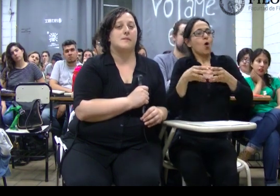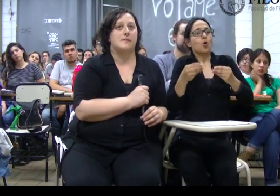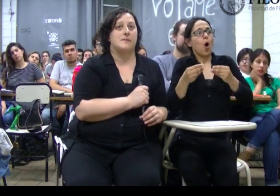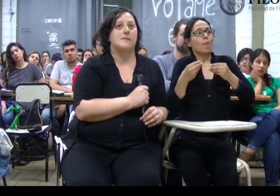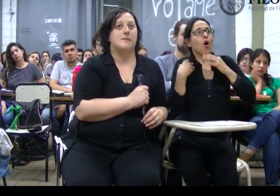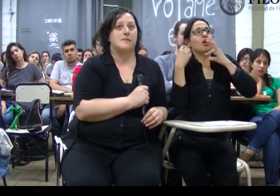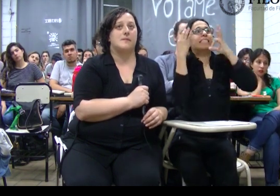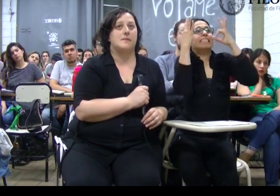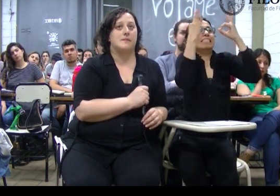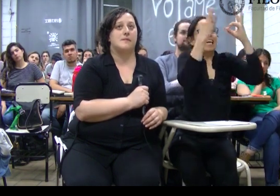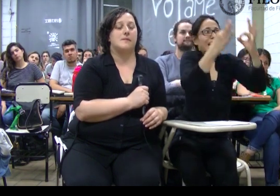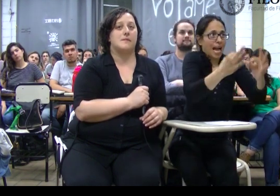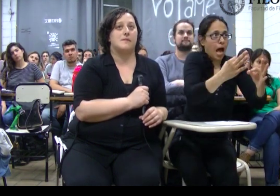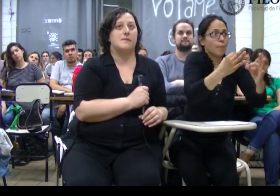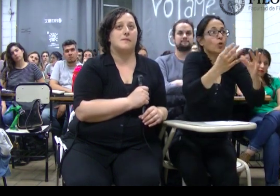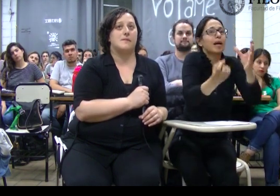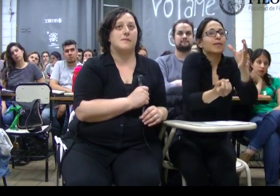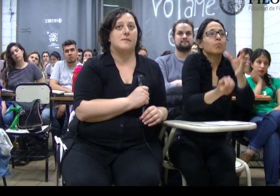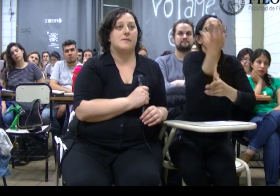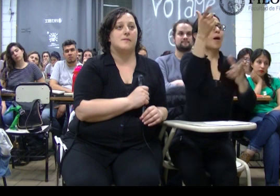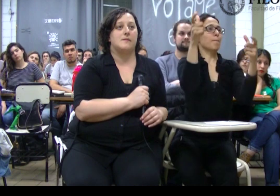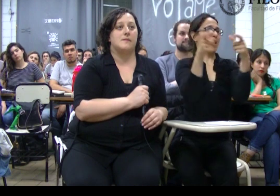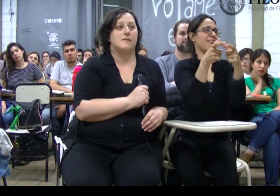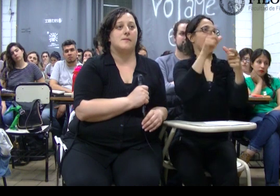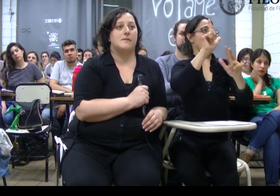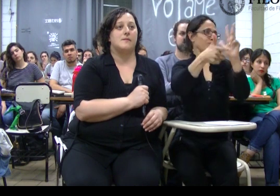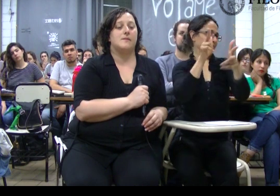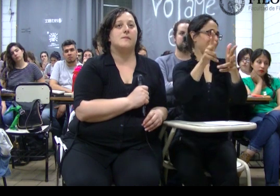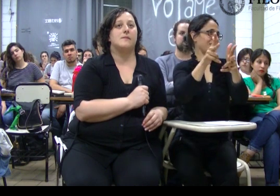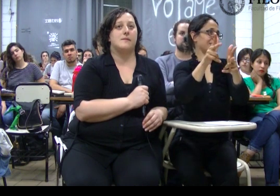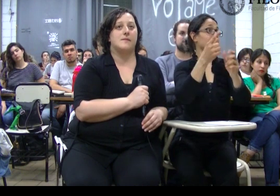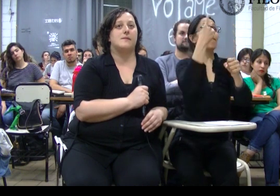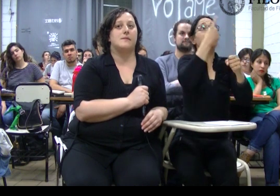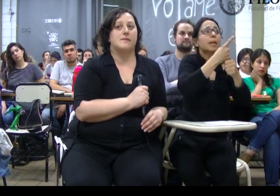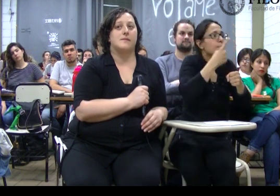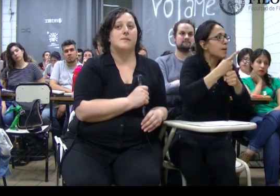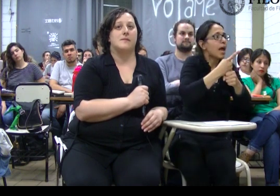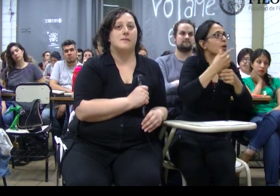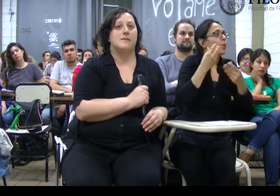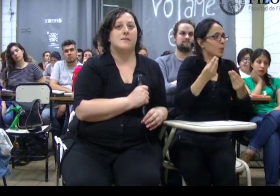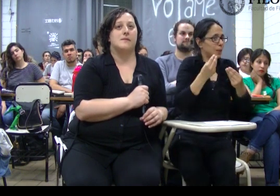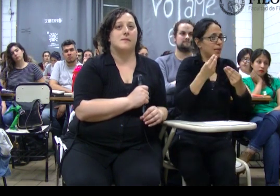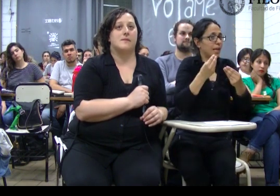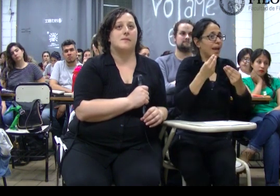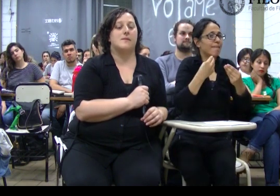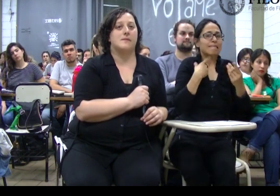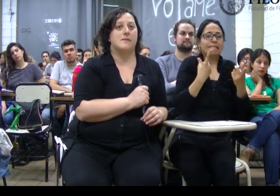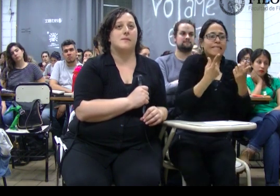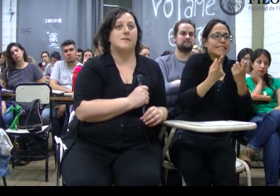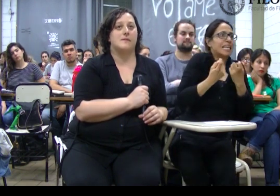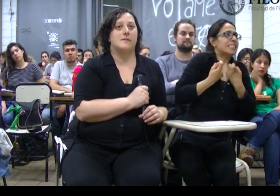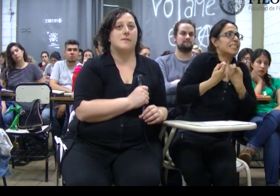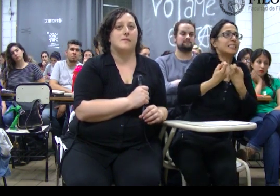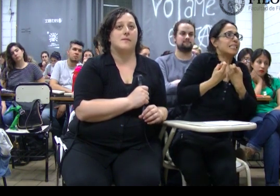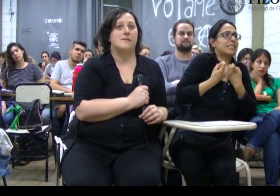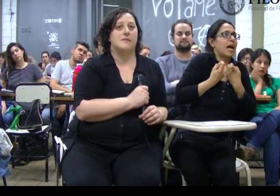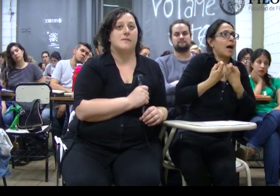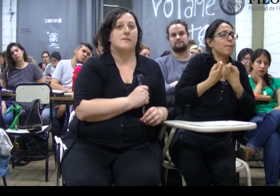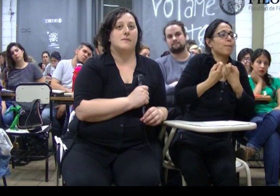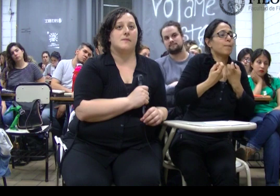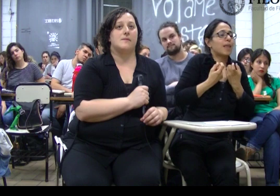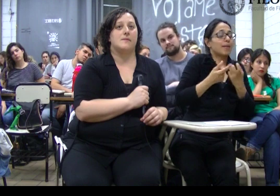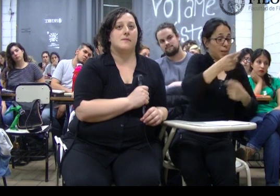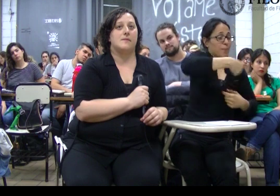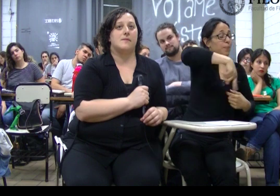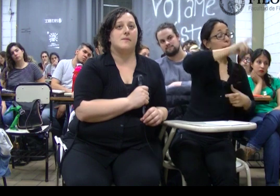hacer el video en lengua de señas. Lo primero fue la necesidad de las personas sordas